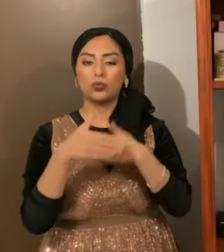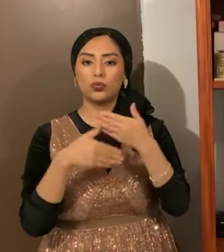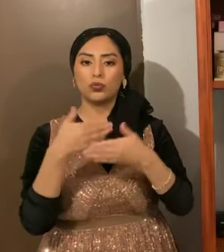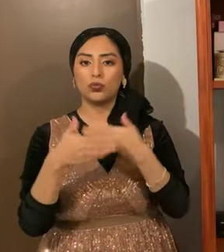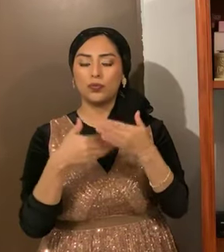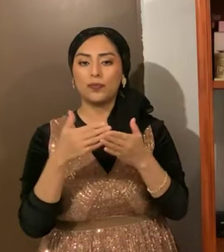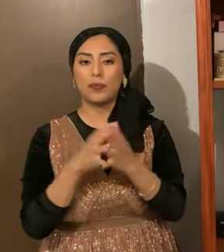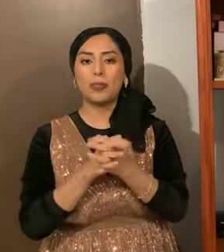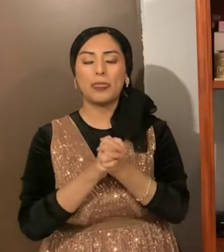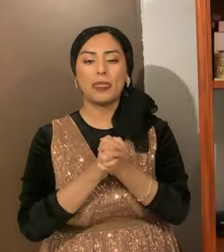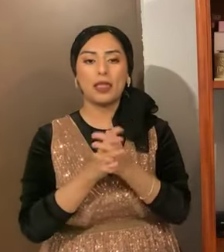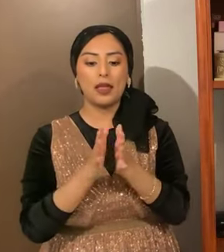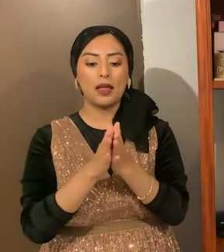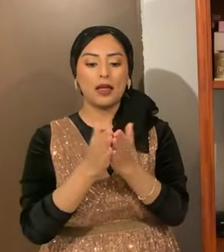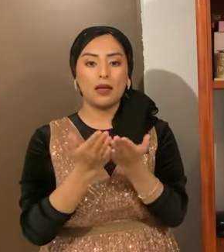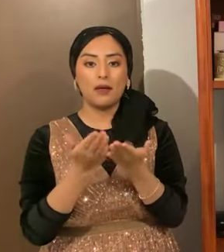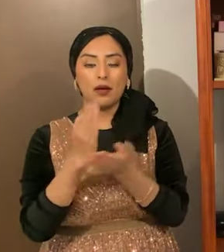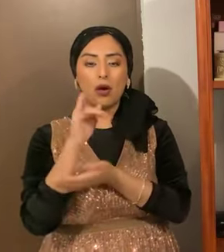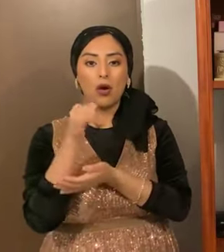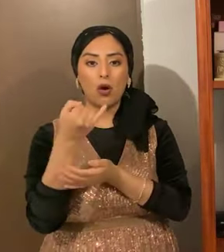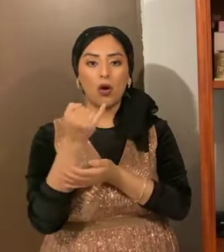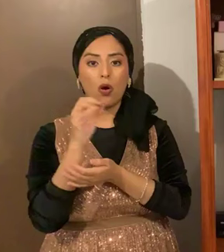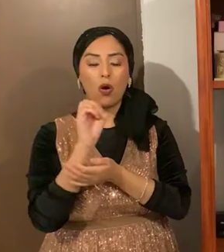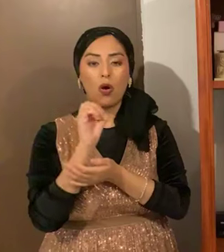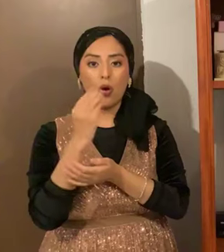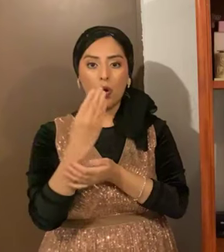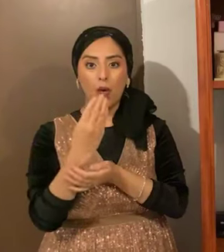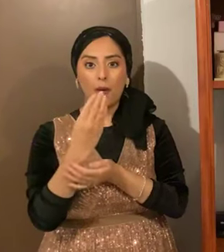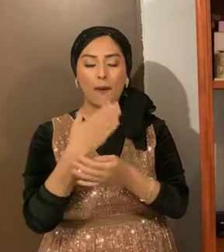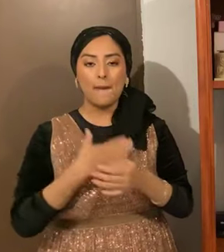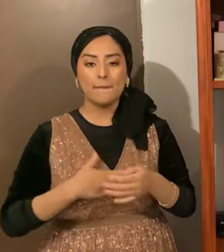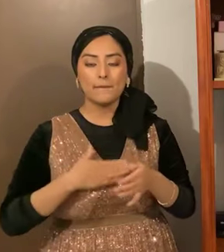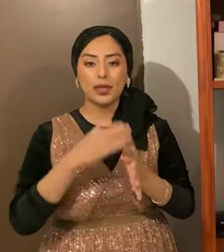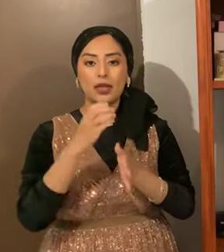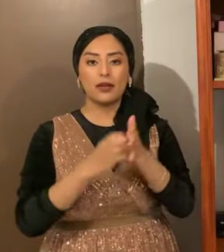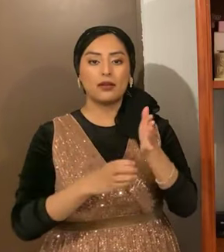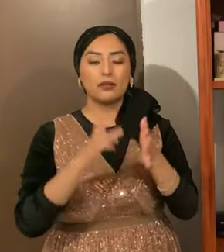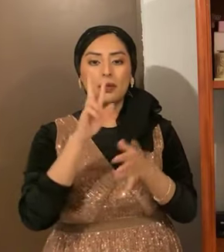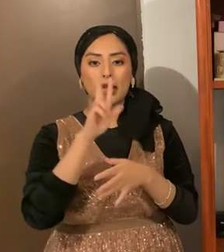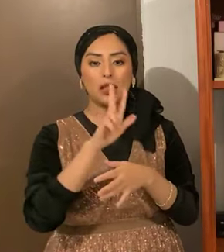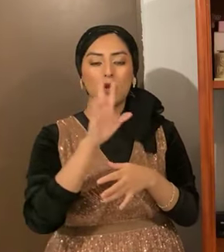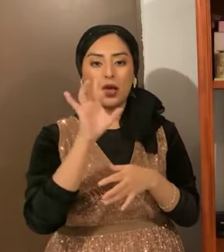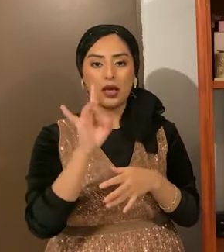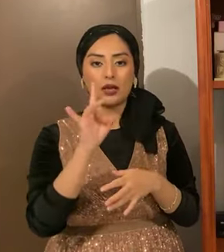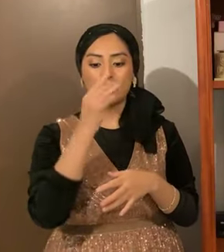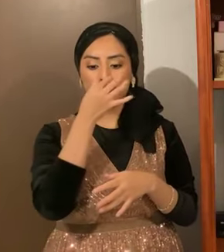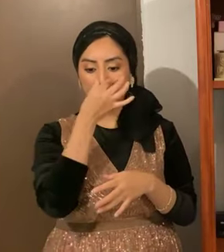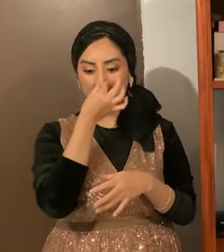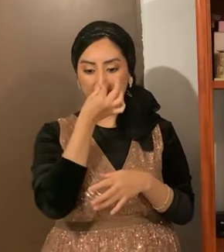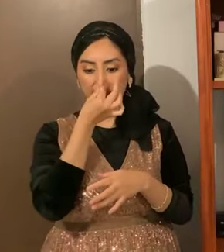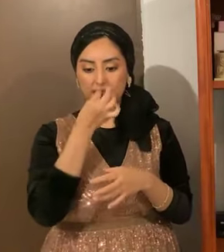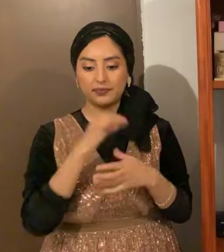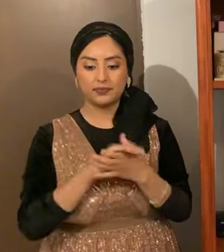partes. Vamos al libro de Job, por amor a los nuevecitos, capítulo 38,